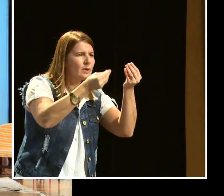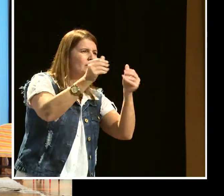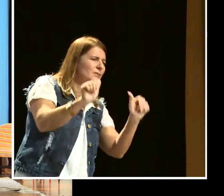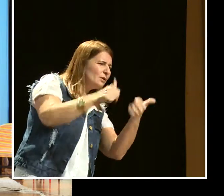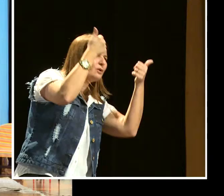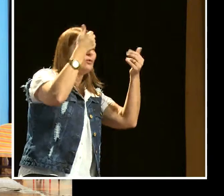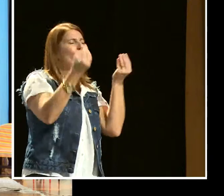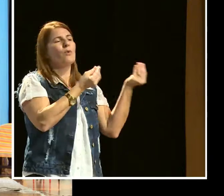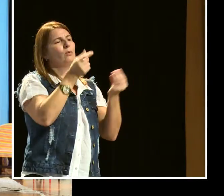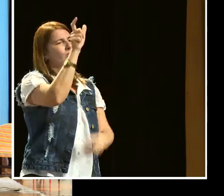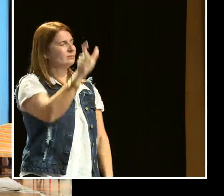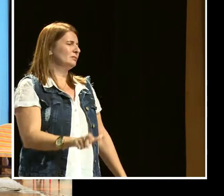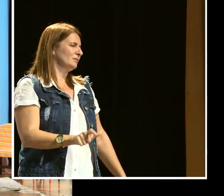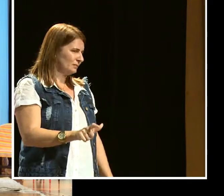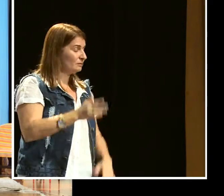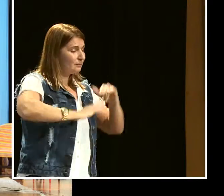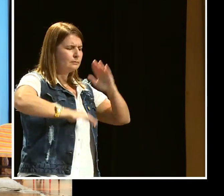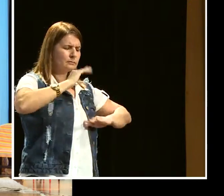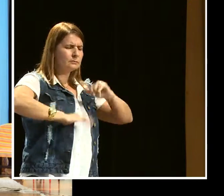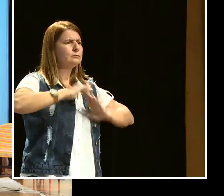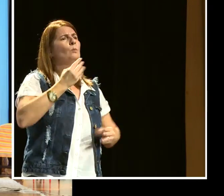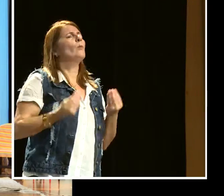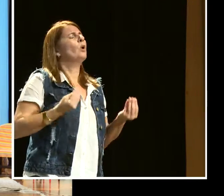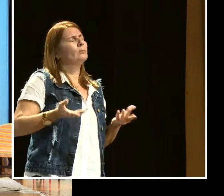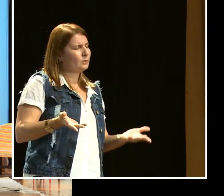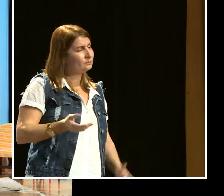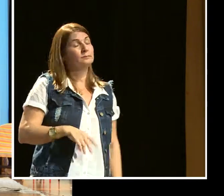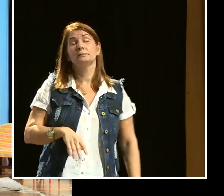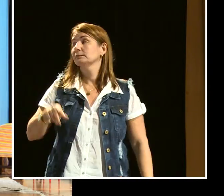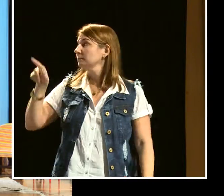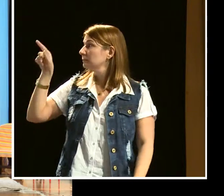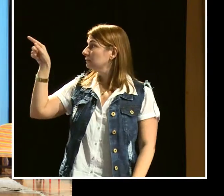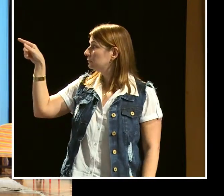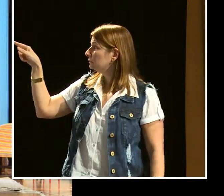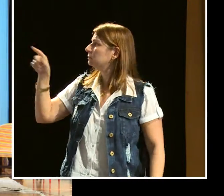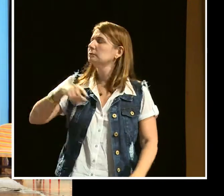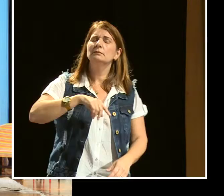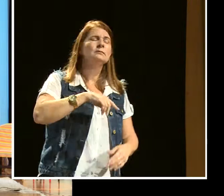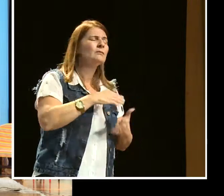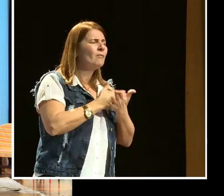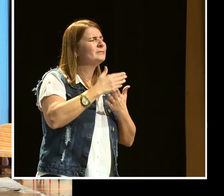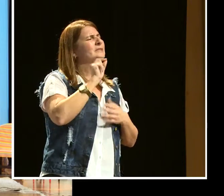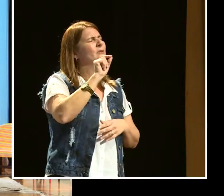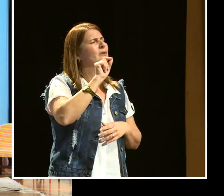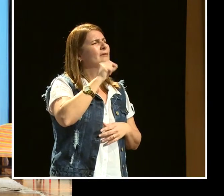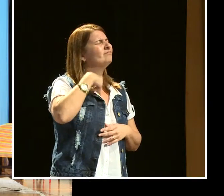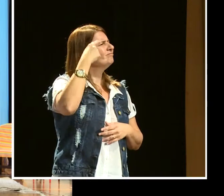uma história que precisa ser corrigida, retificada.